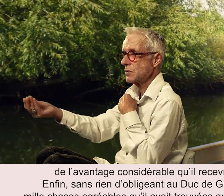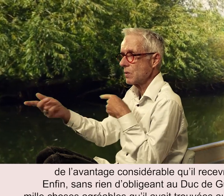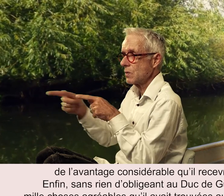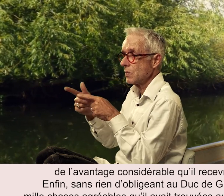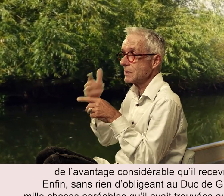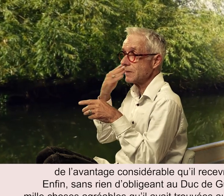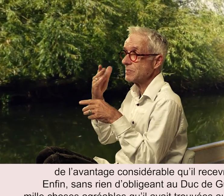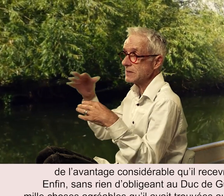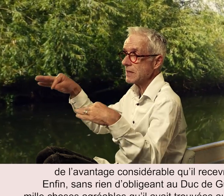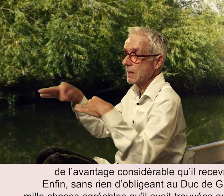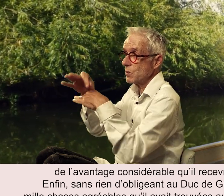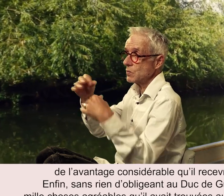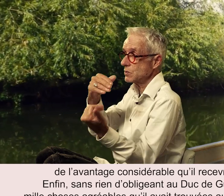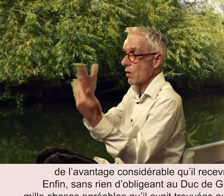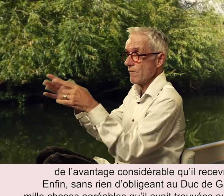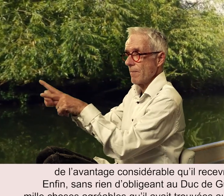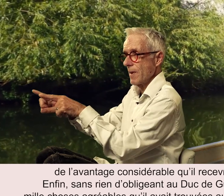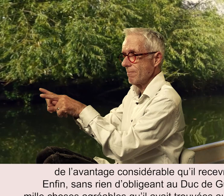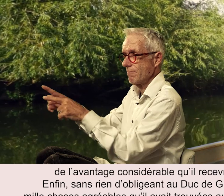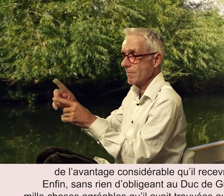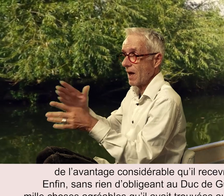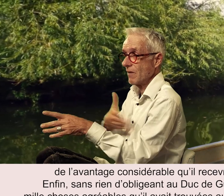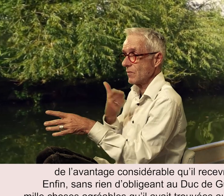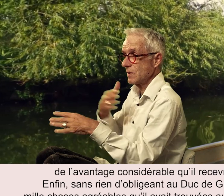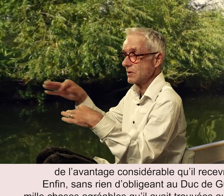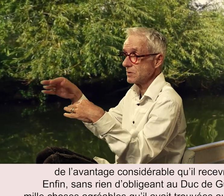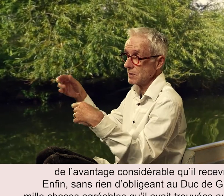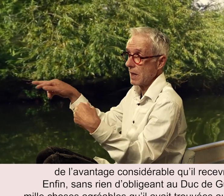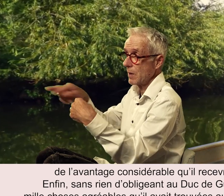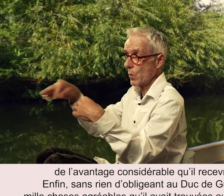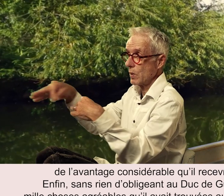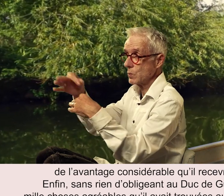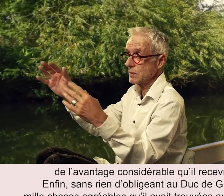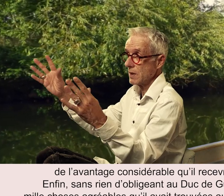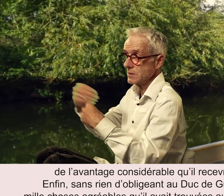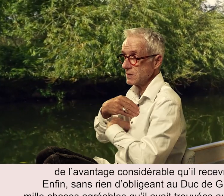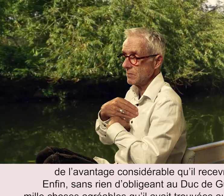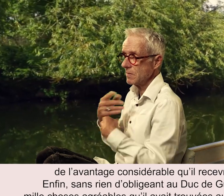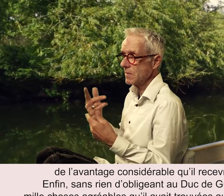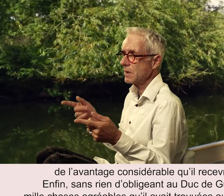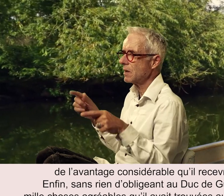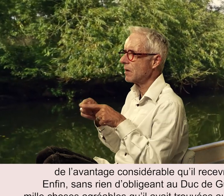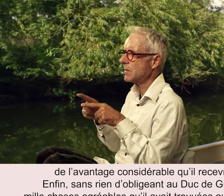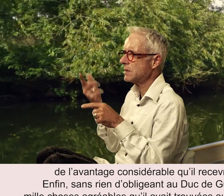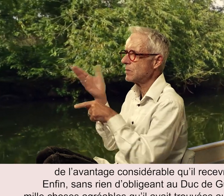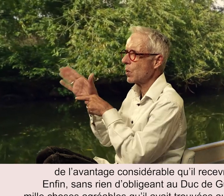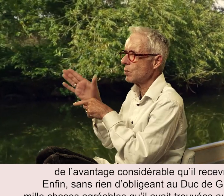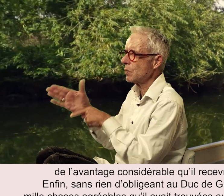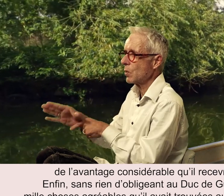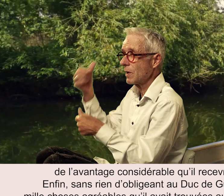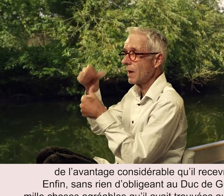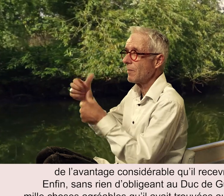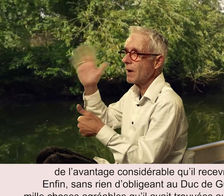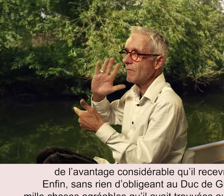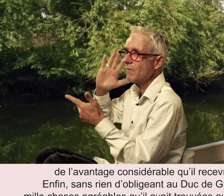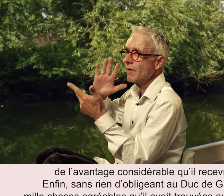recevrait en l'épousant. Enfin, sans rien d'obligeant au duc de Guise, Elle lui fit revoir mille choses agréables qu'il